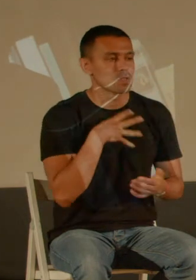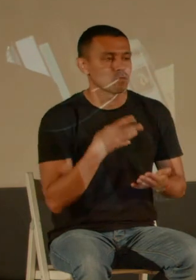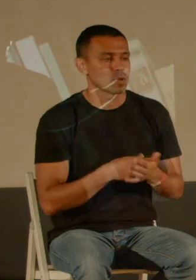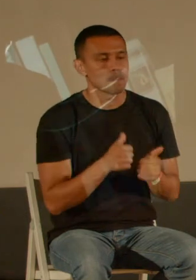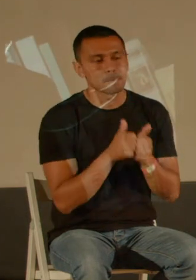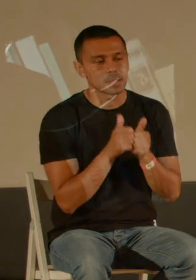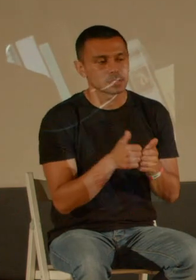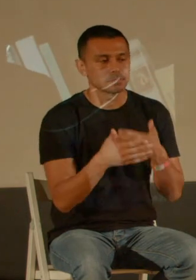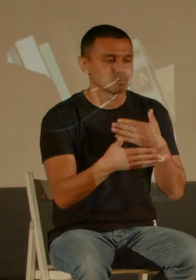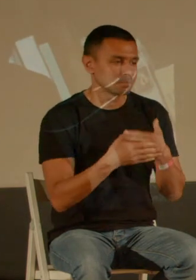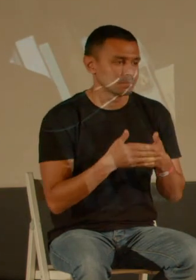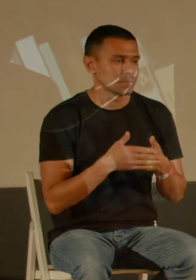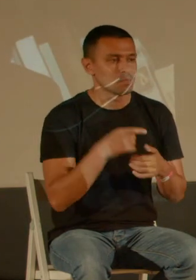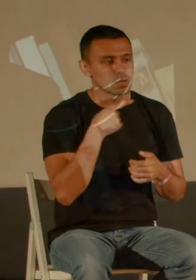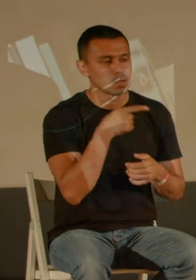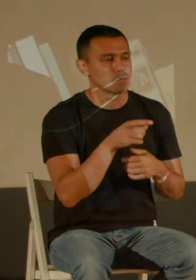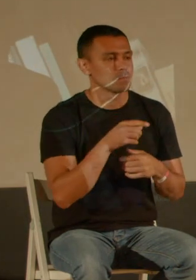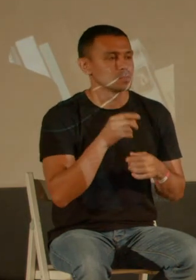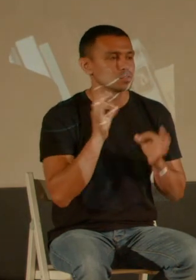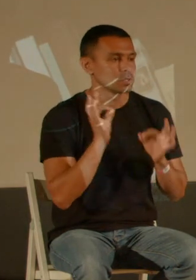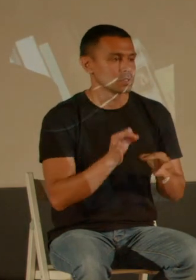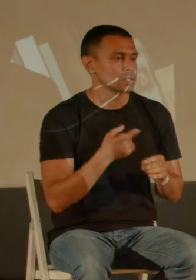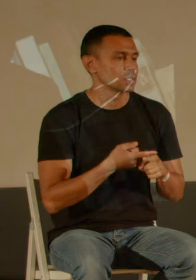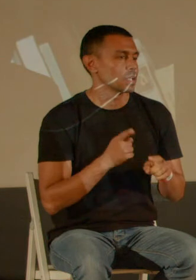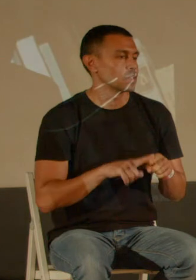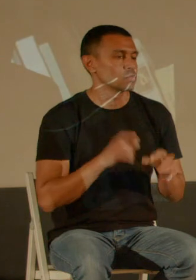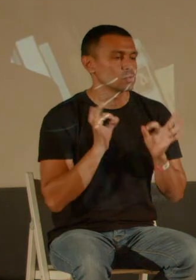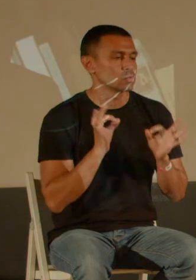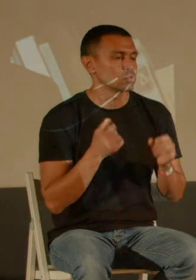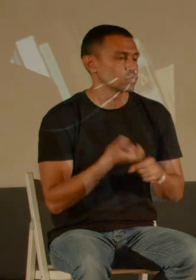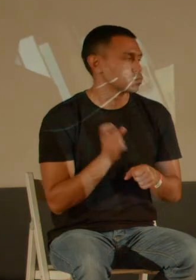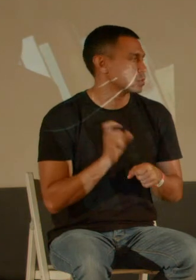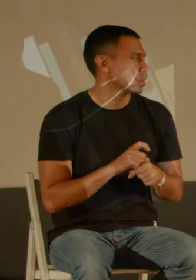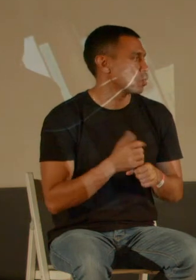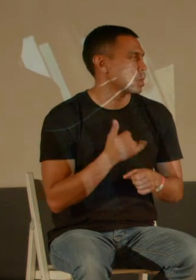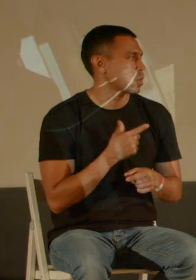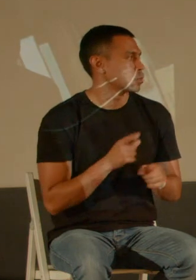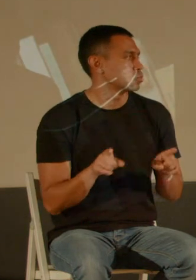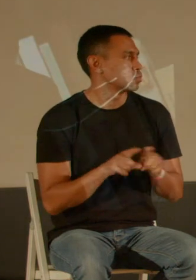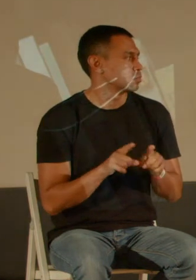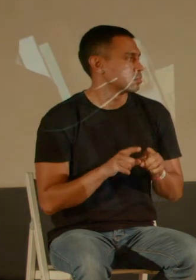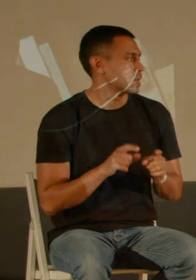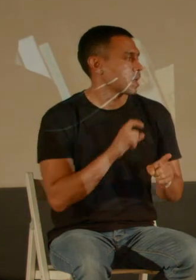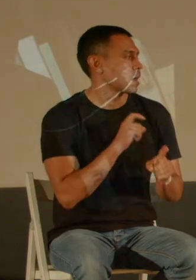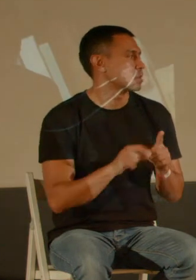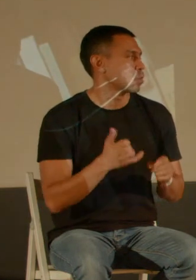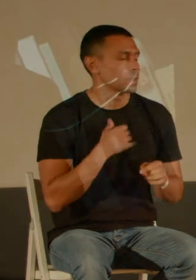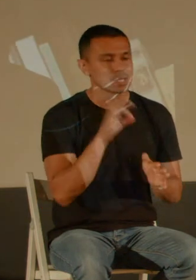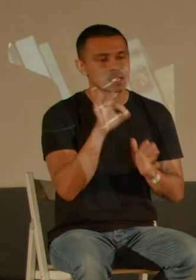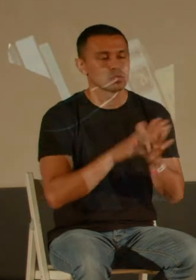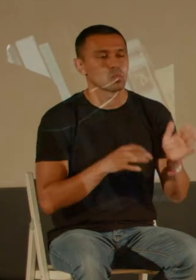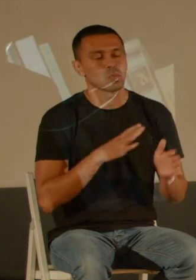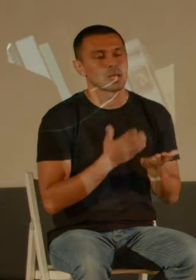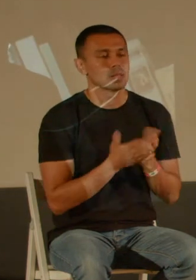Оце насправді дуже, от в мене була дуже схожа реакція. В мене зразу